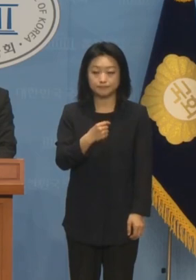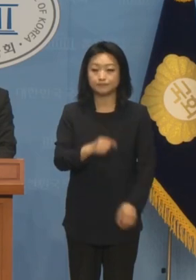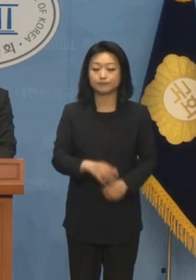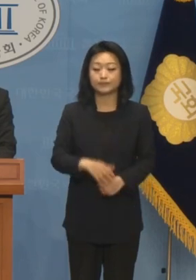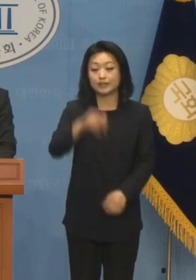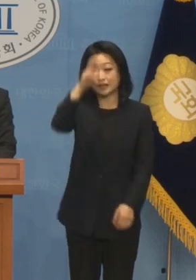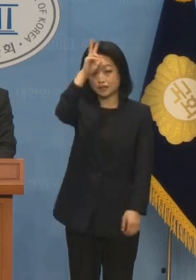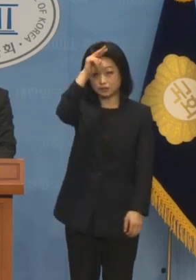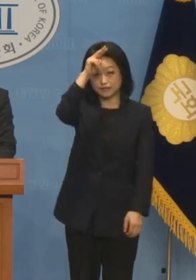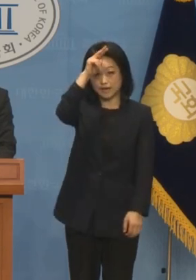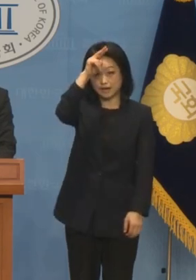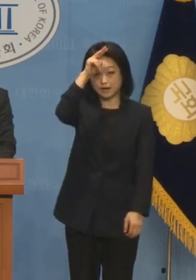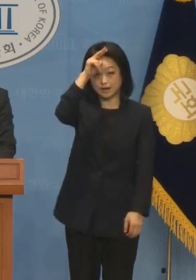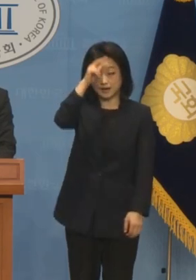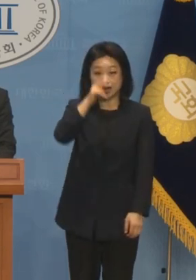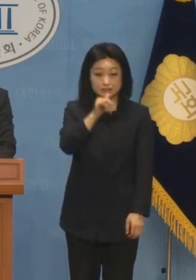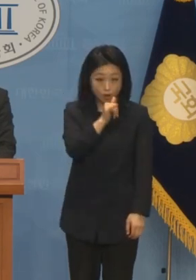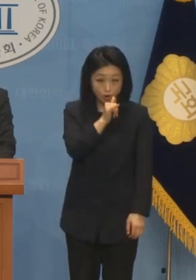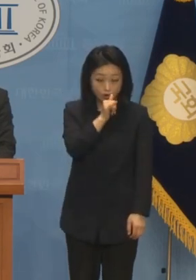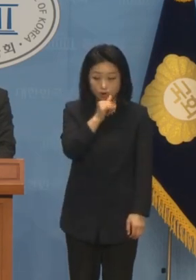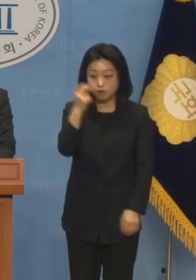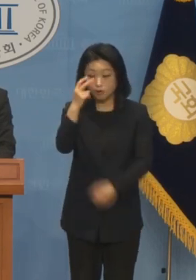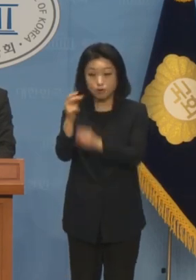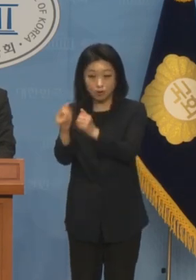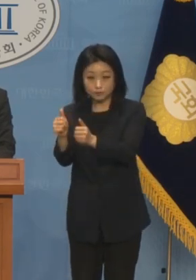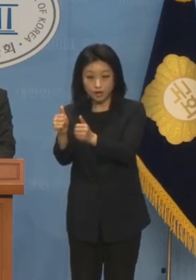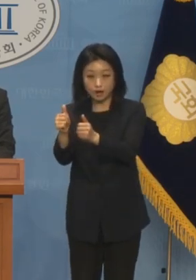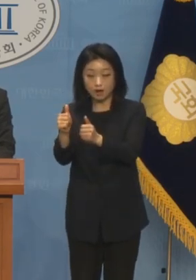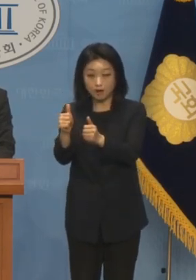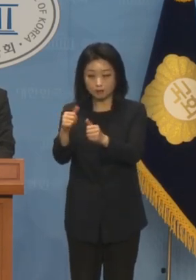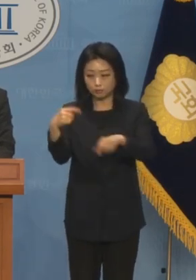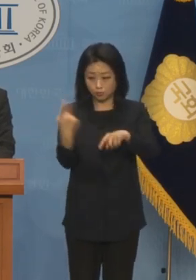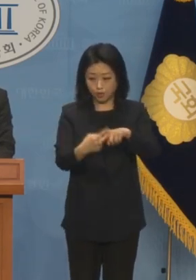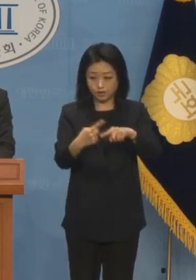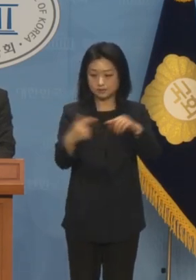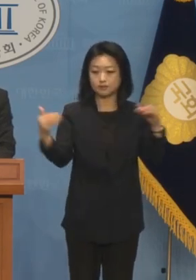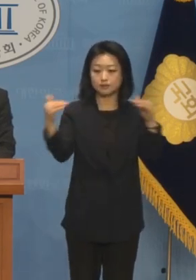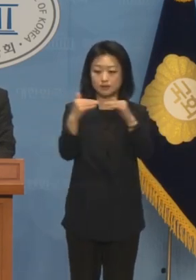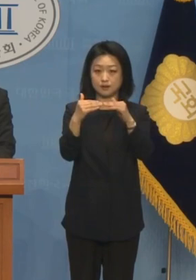경찰이 하고 있다면 검사가 못할 이유가 없습니다.